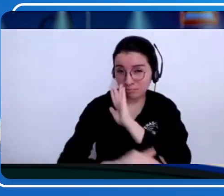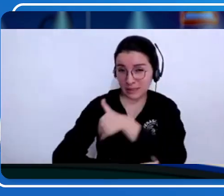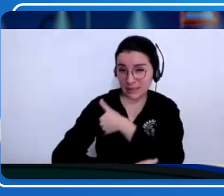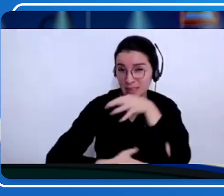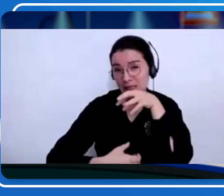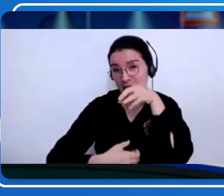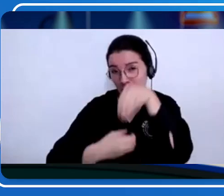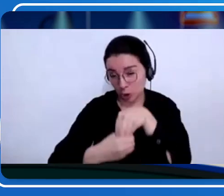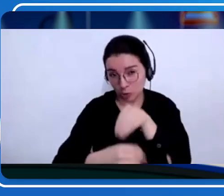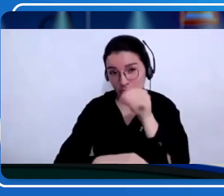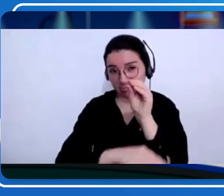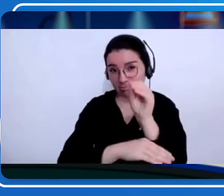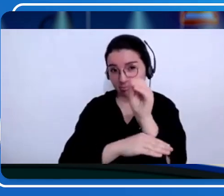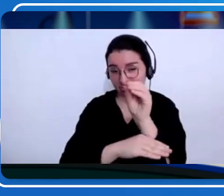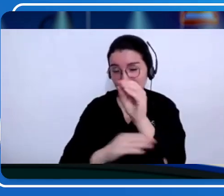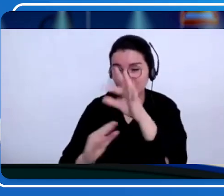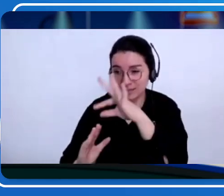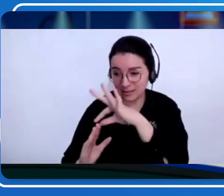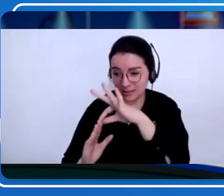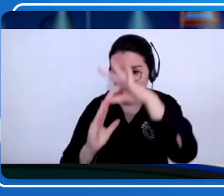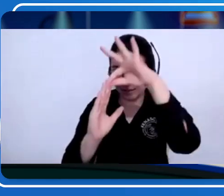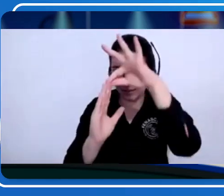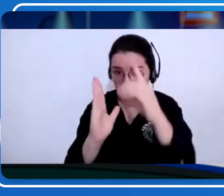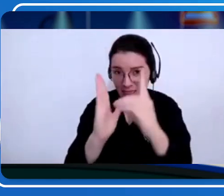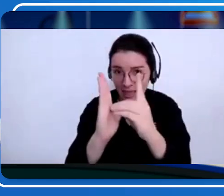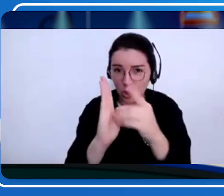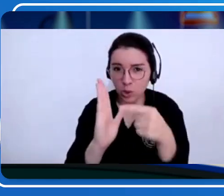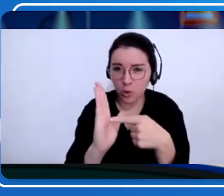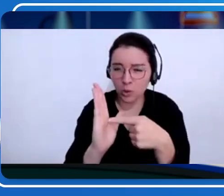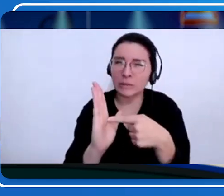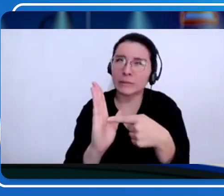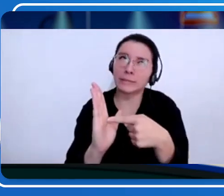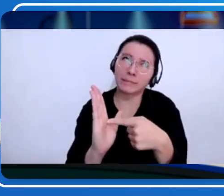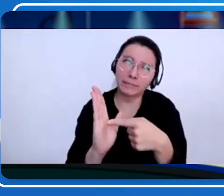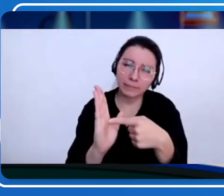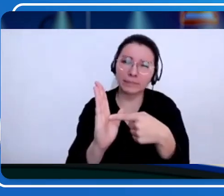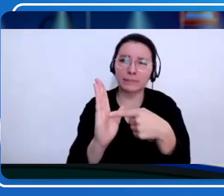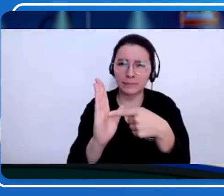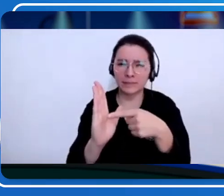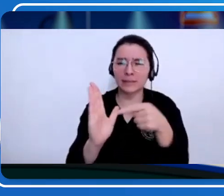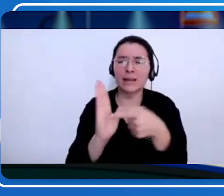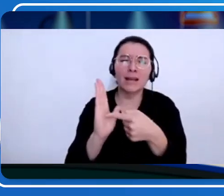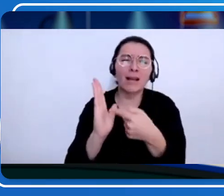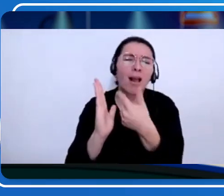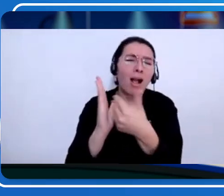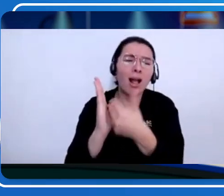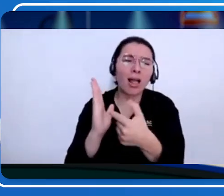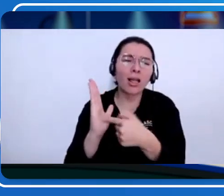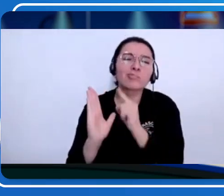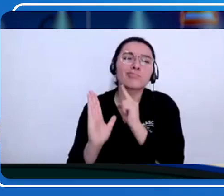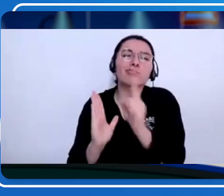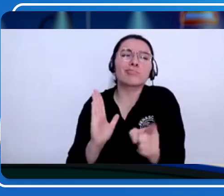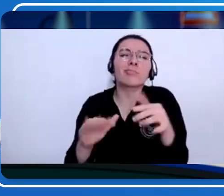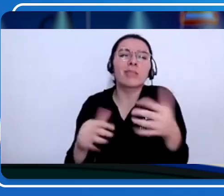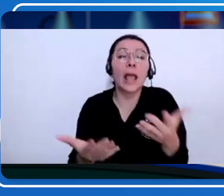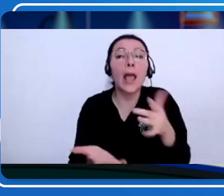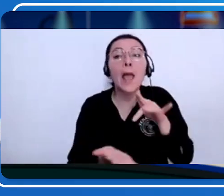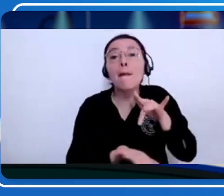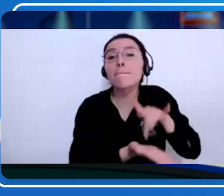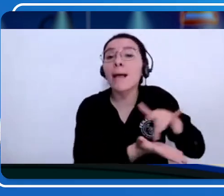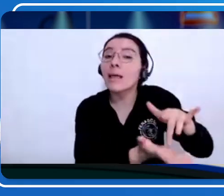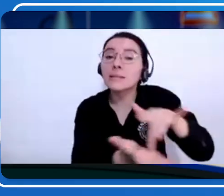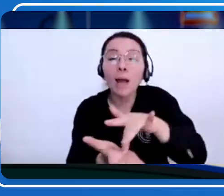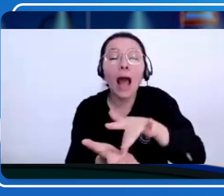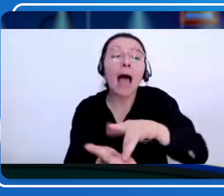Interior, que pues establece que la participación se da a escala de organizaciones